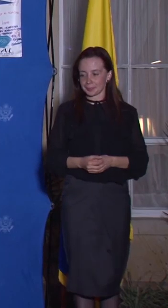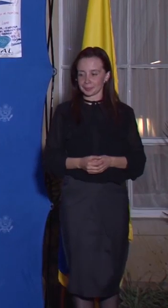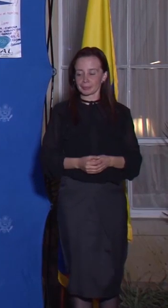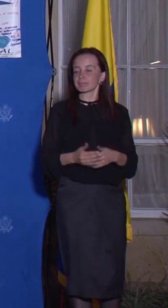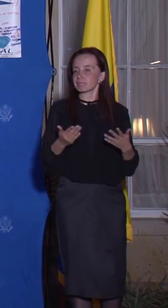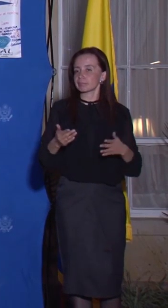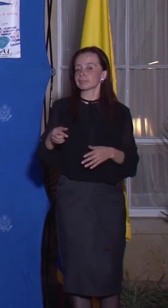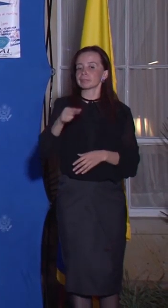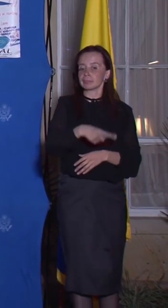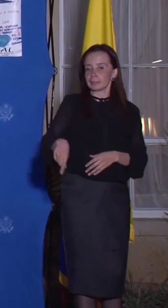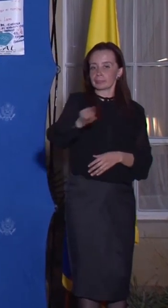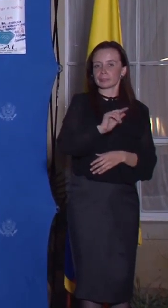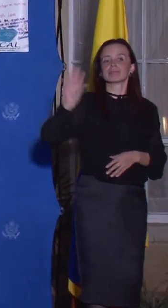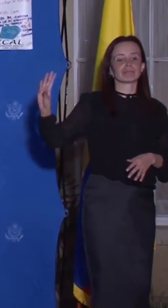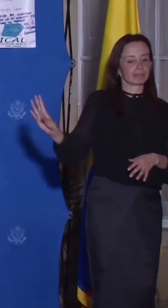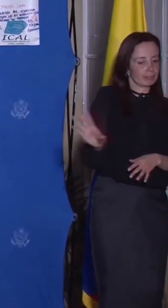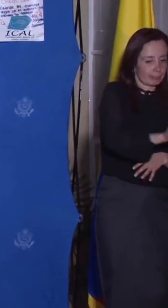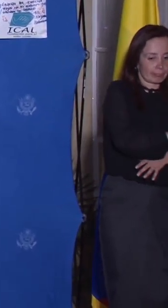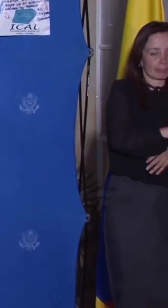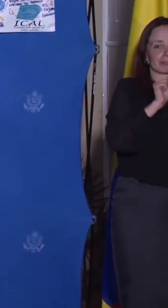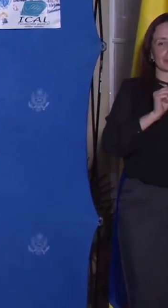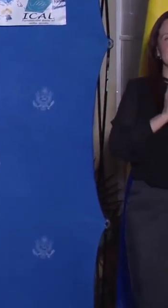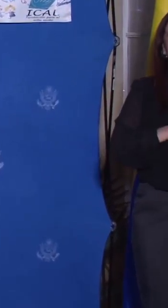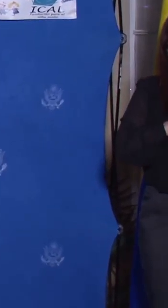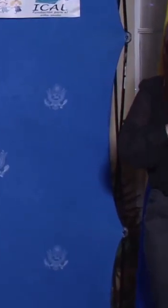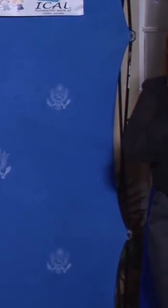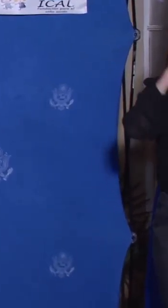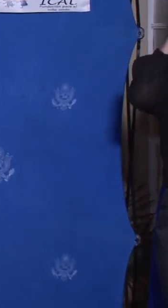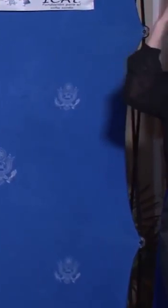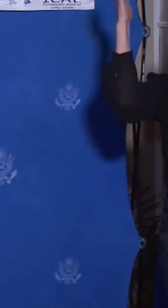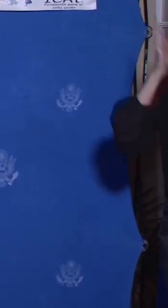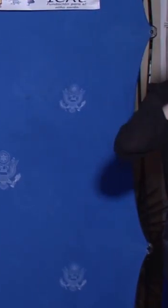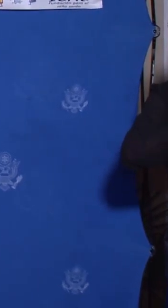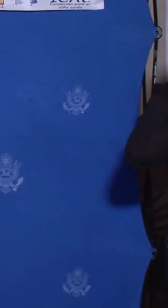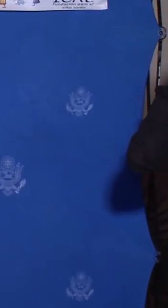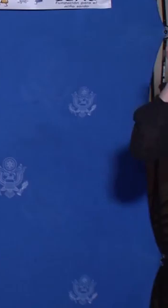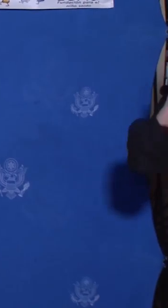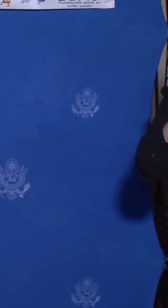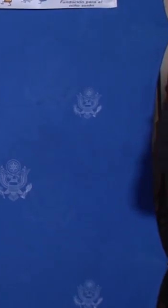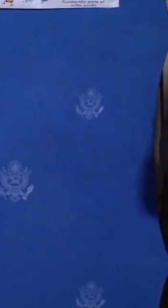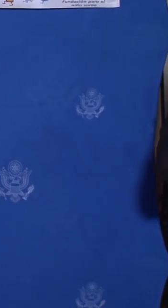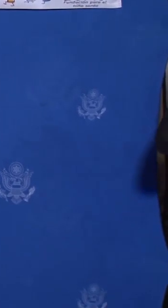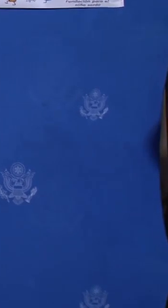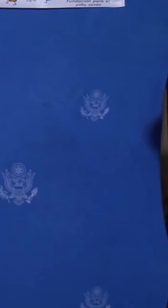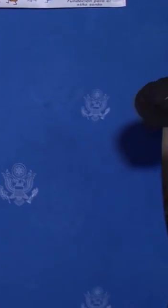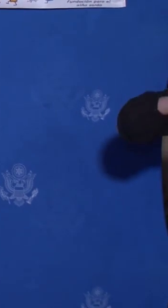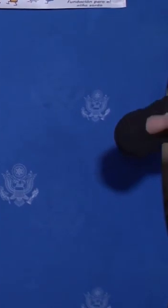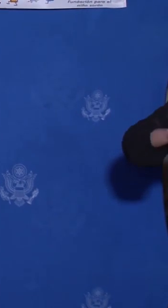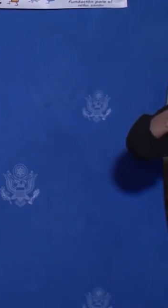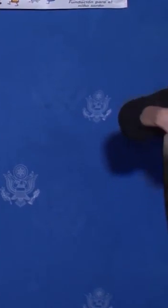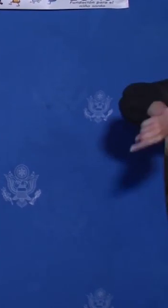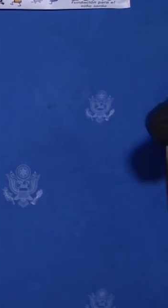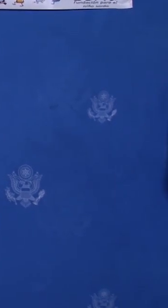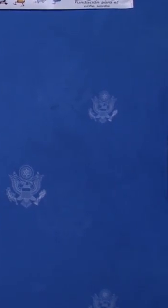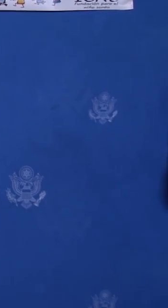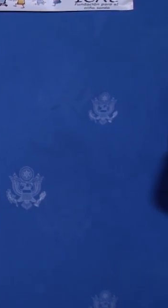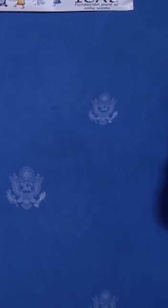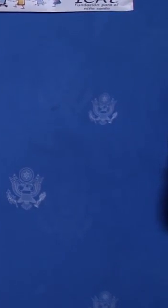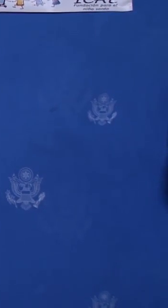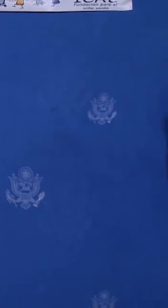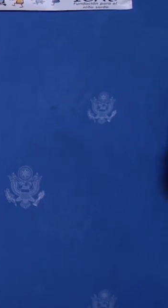Así que todos tenemos nuestras oraciones al cielo para que esta diferente, para que esta donación se